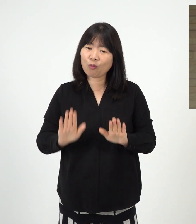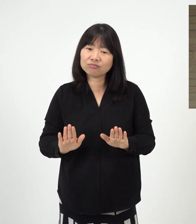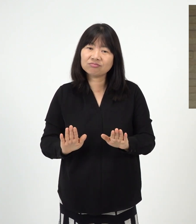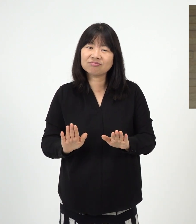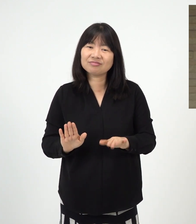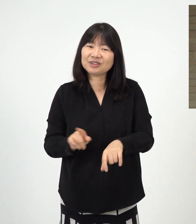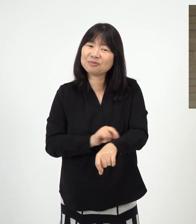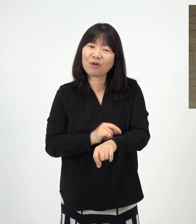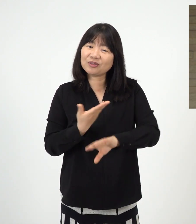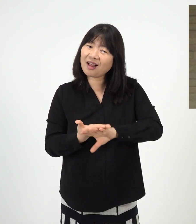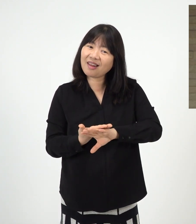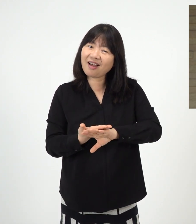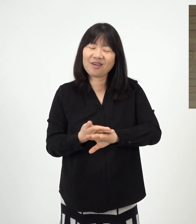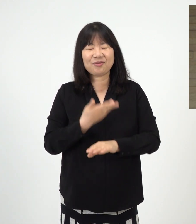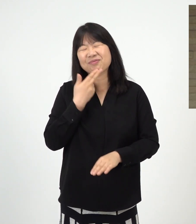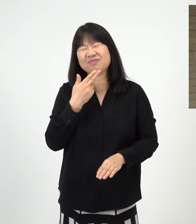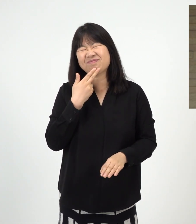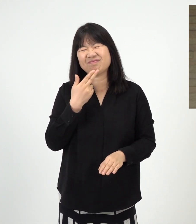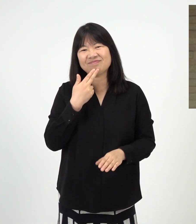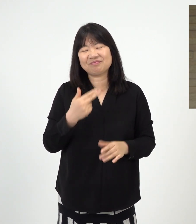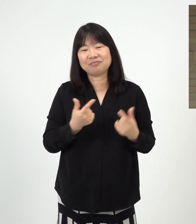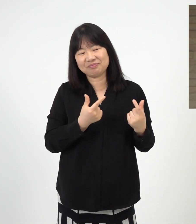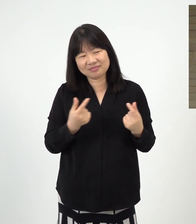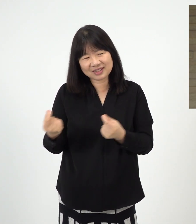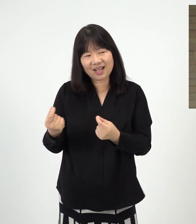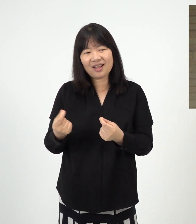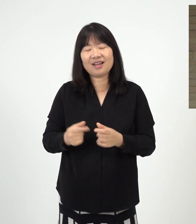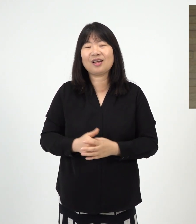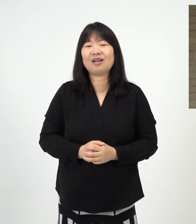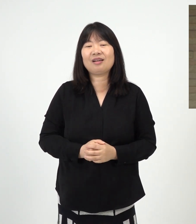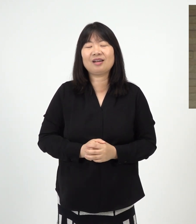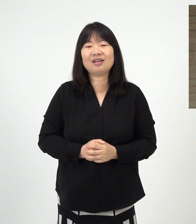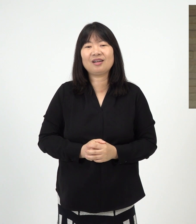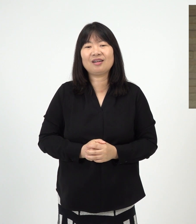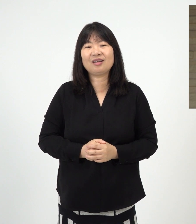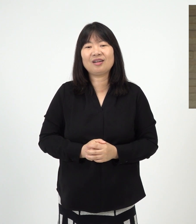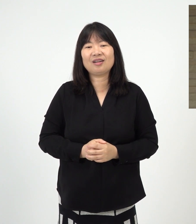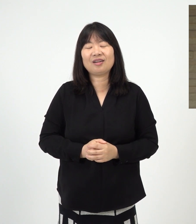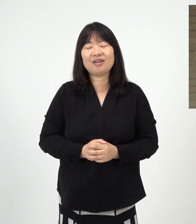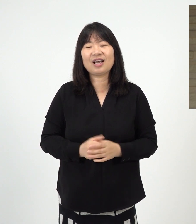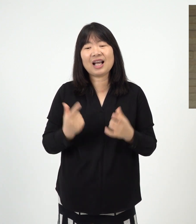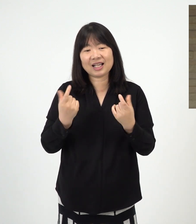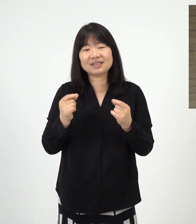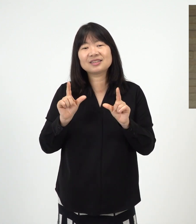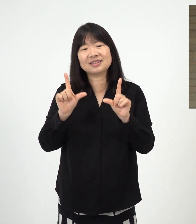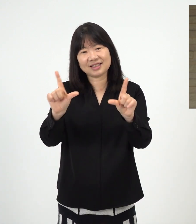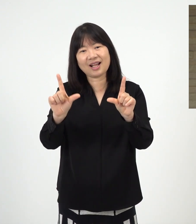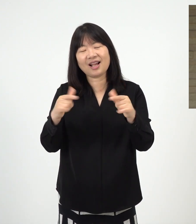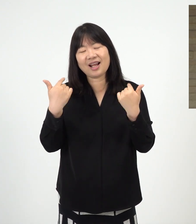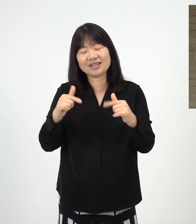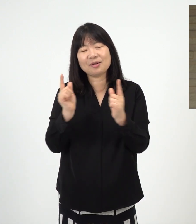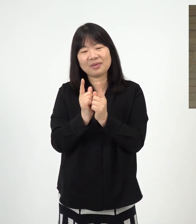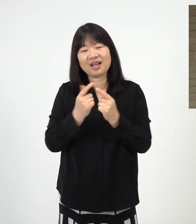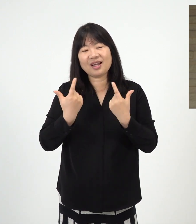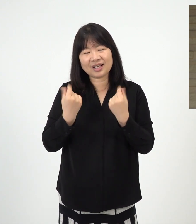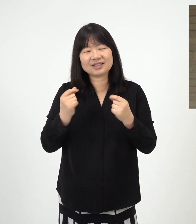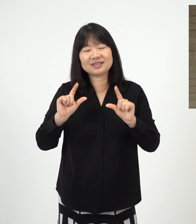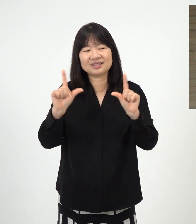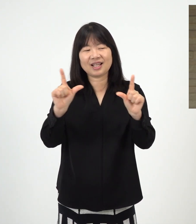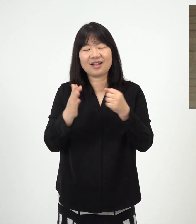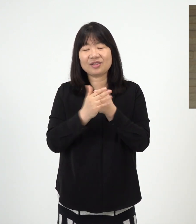오늘하고 무슨 차이가 있겠어요? 다 의미적으로는 같은 날이란 말이에요. 그래서